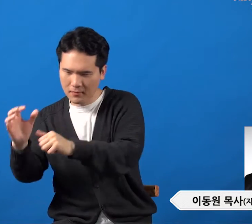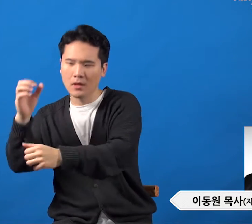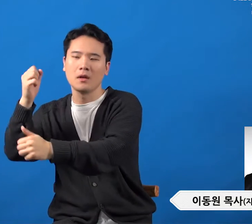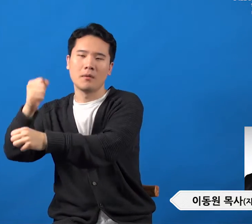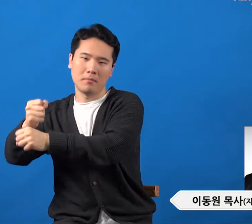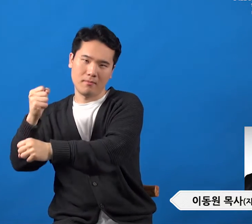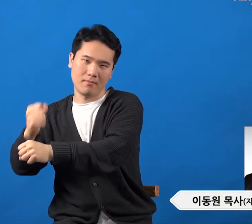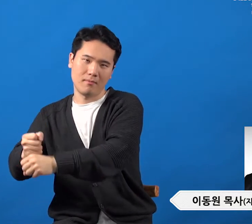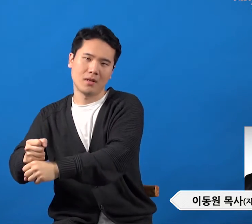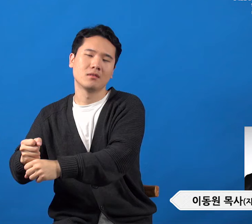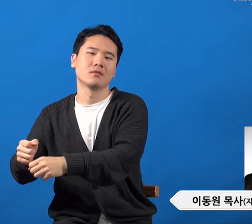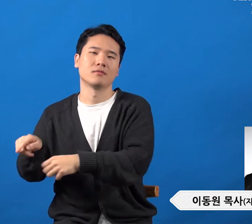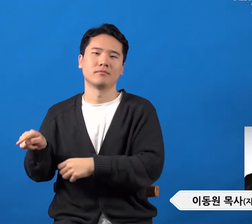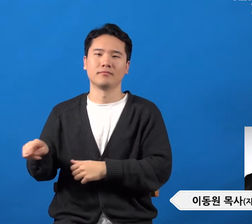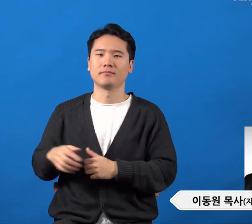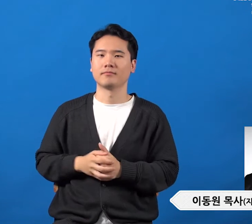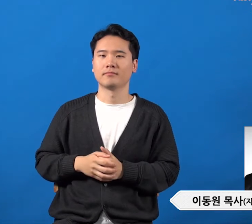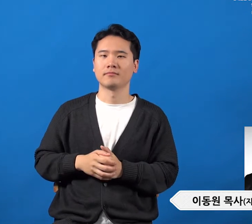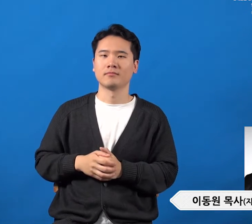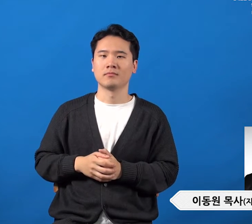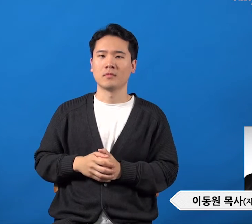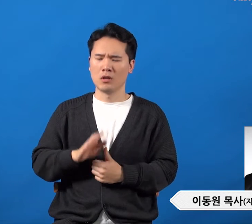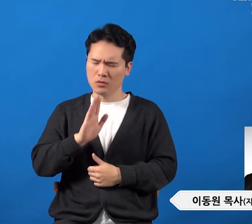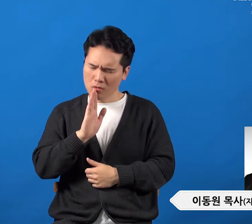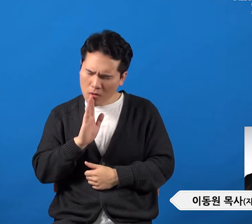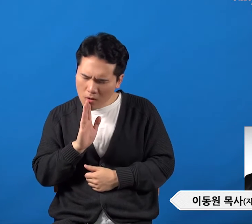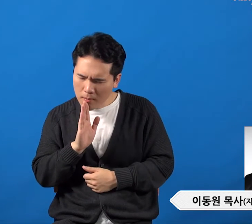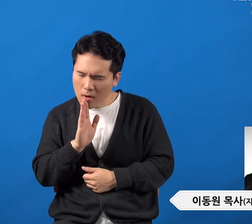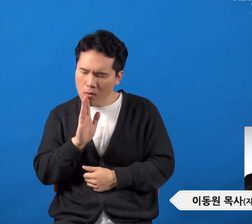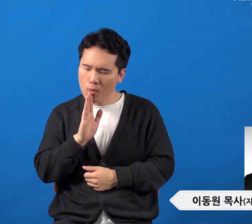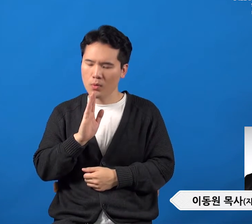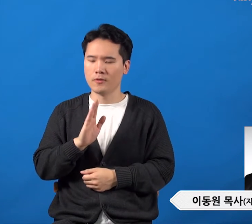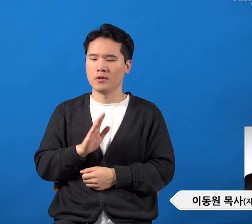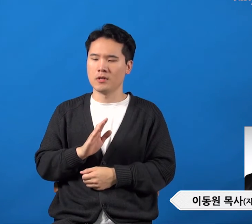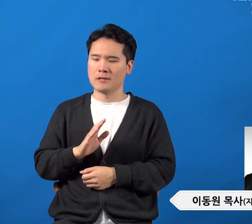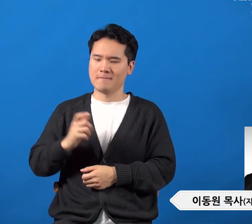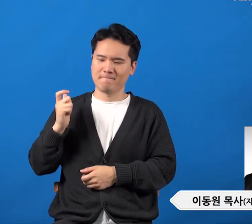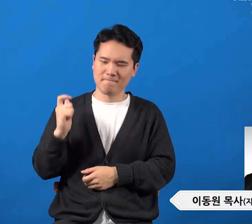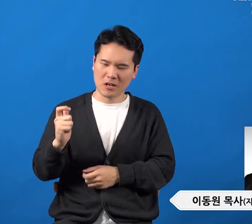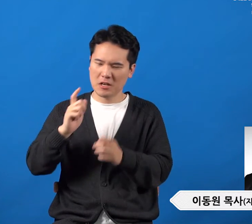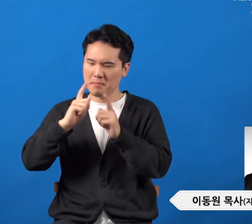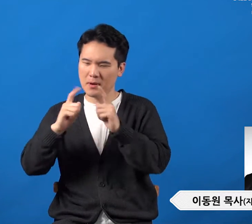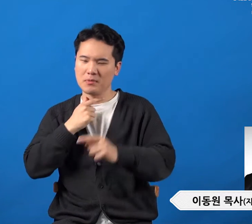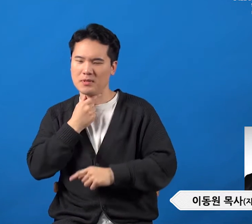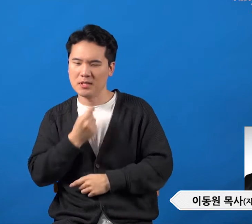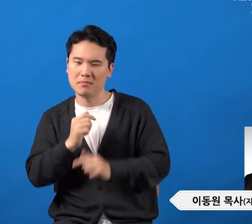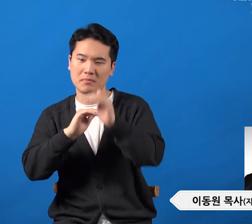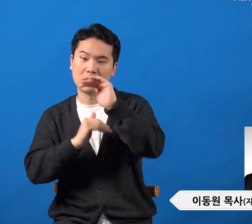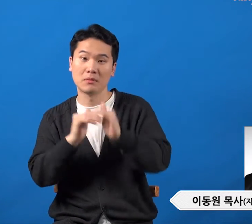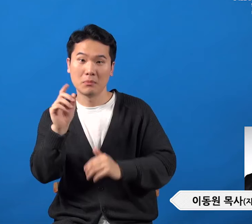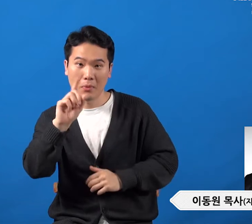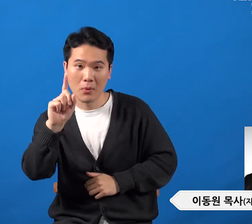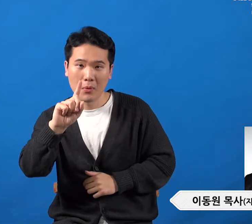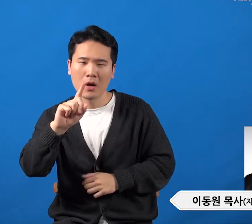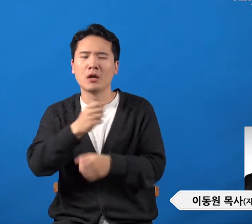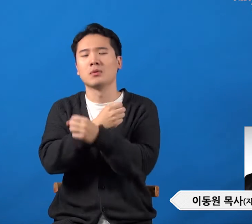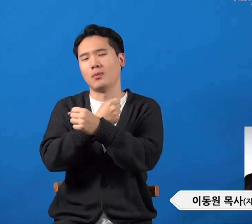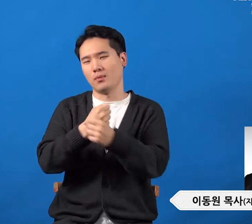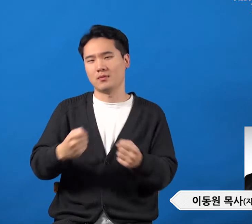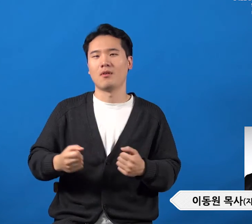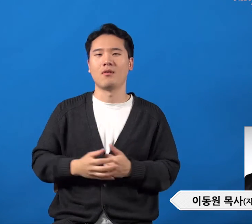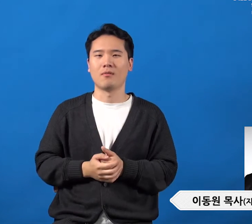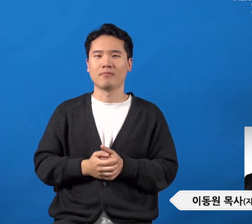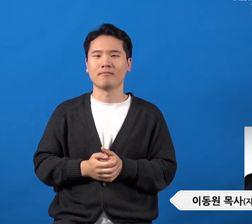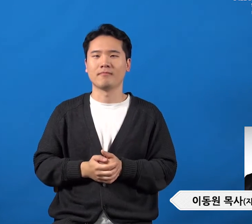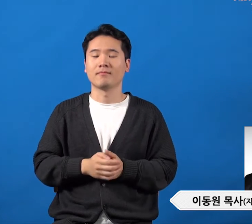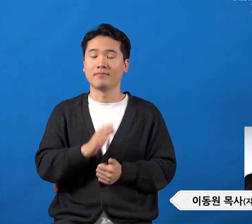강조하고 싶었던 기독교의 핵심적 메시지, 그것은 용서의 메시지였던 것입니다. 그렇습니다. 우리가 후회 없는